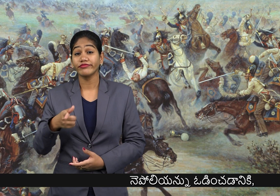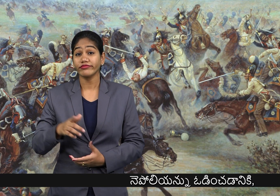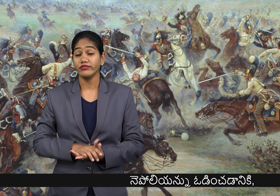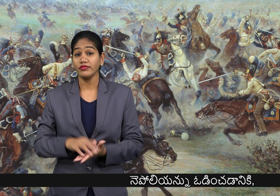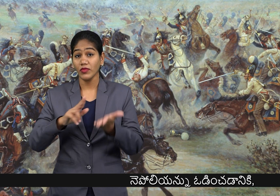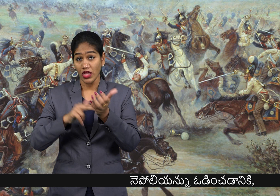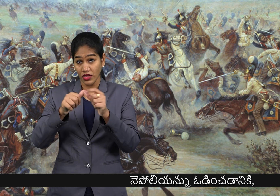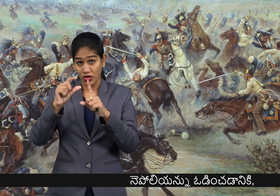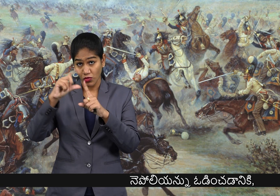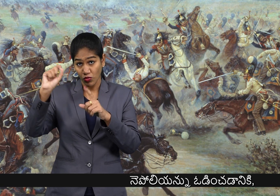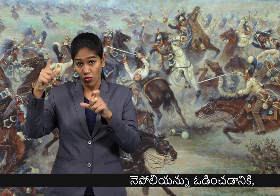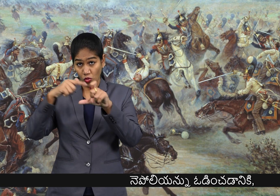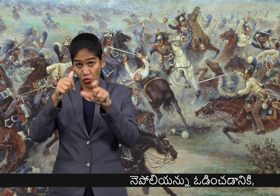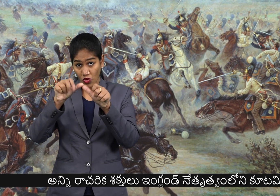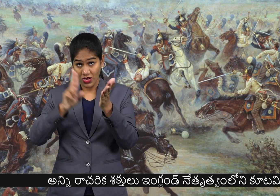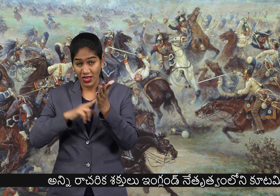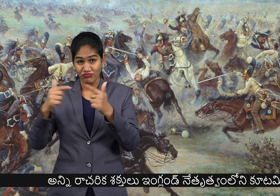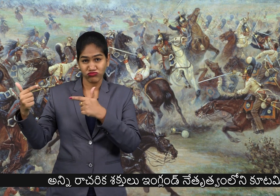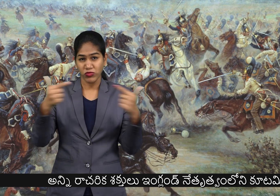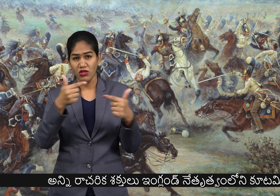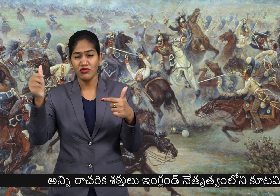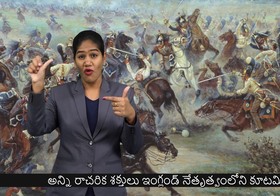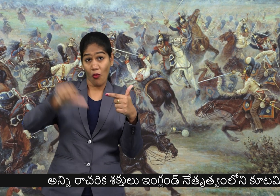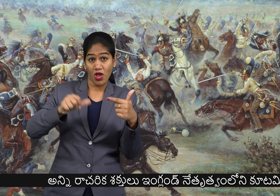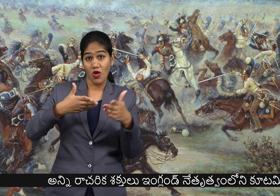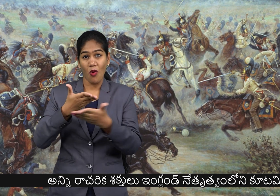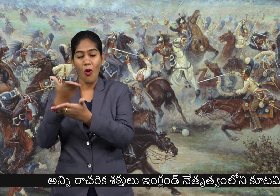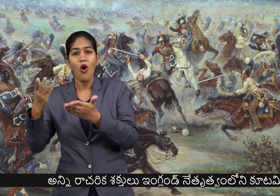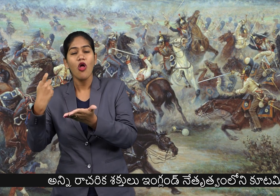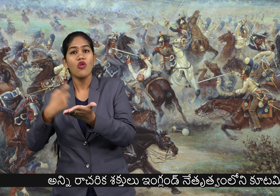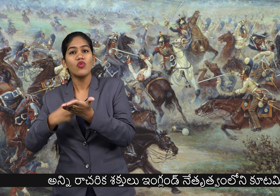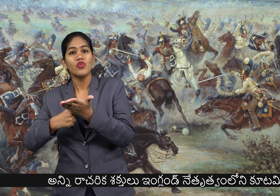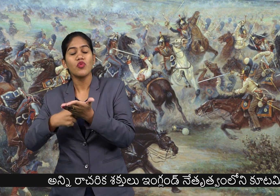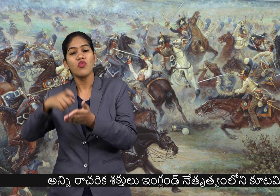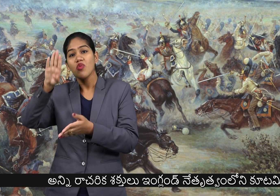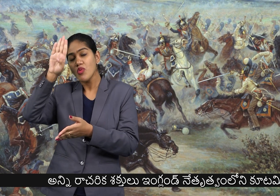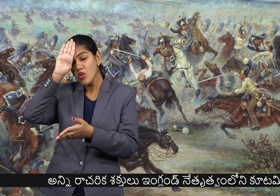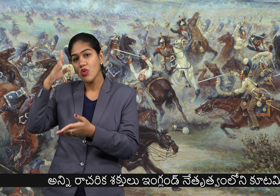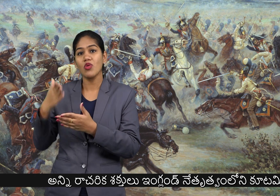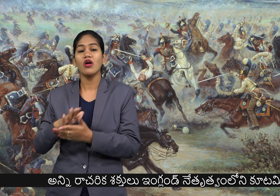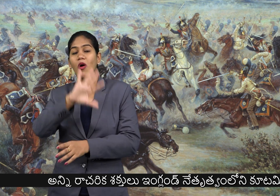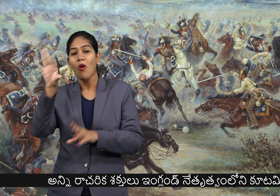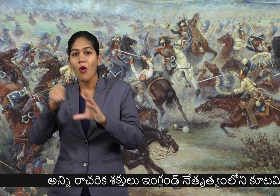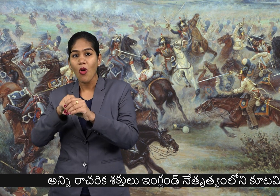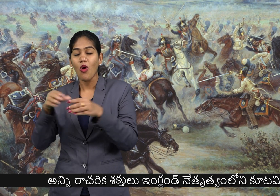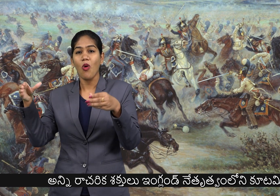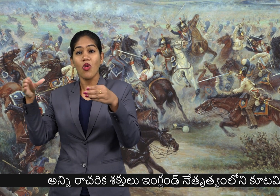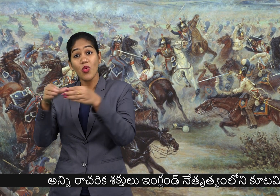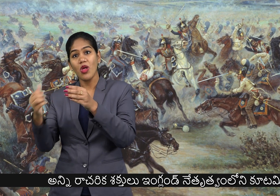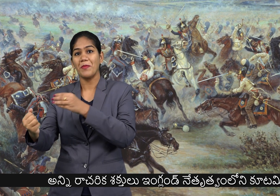నెపోలియన్ను ఓడించడానికి అన్ని రాజరిక శక్తులు ఇంగ్లాండ్ నేతృత్వంలోని కూటమిలో కలిశాయి.